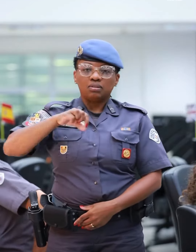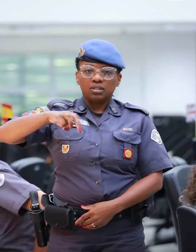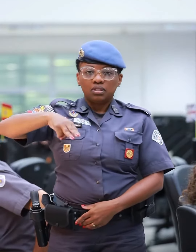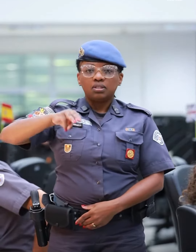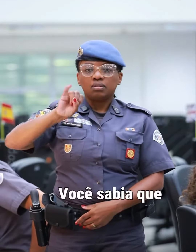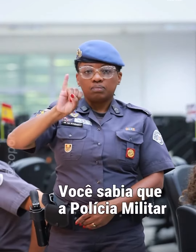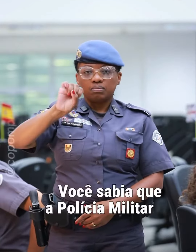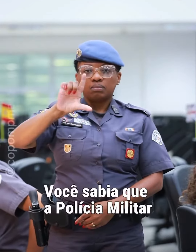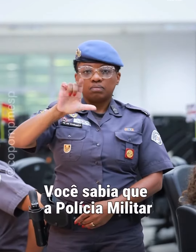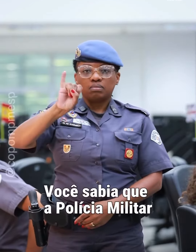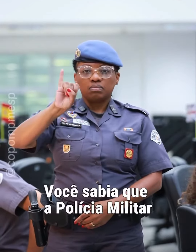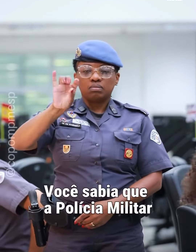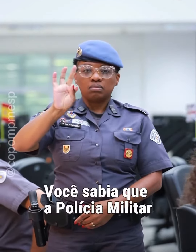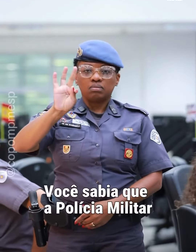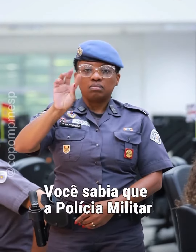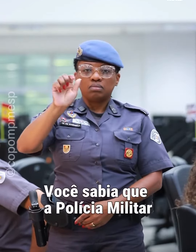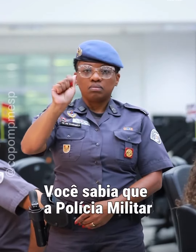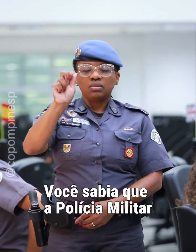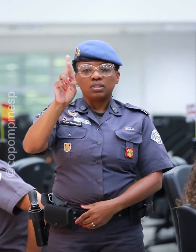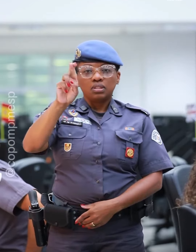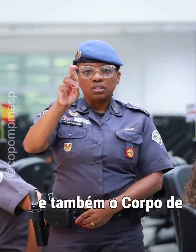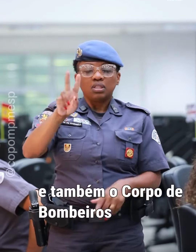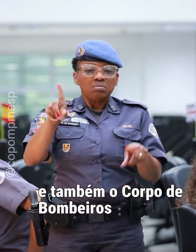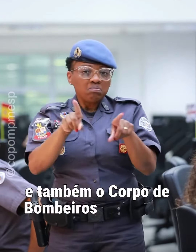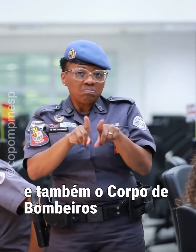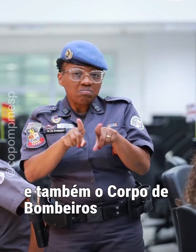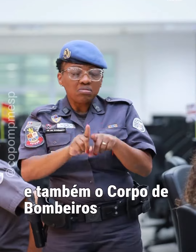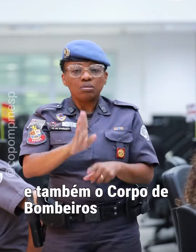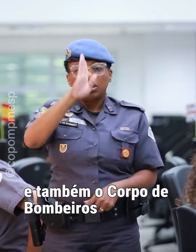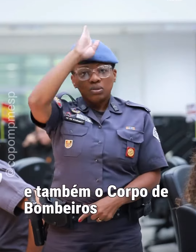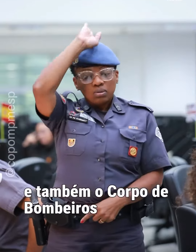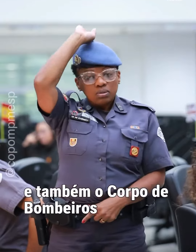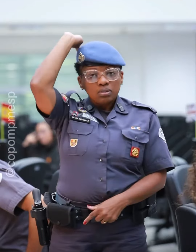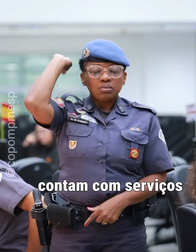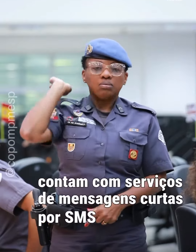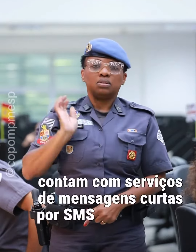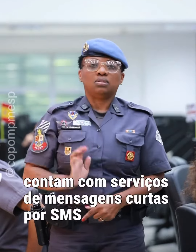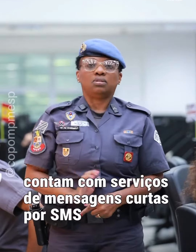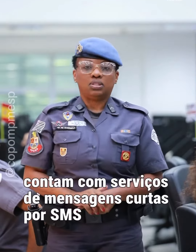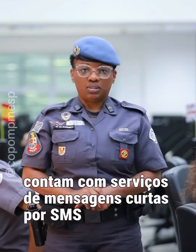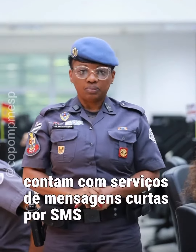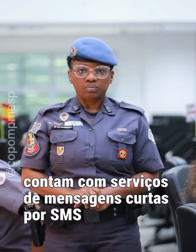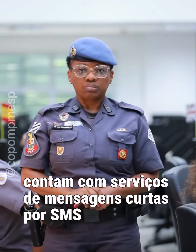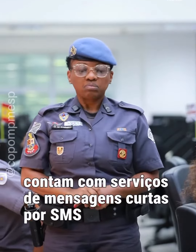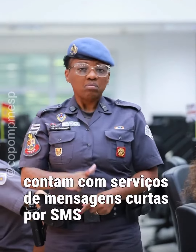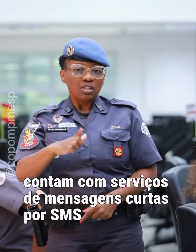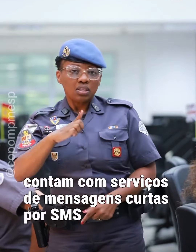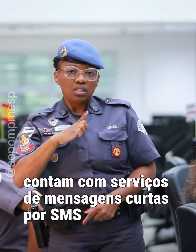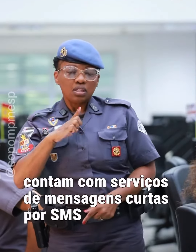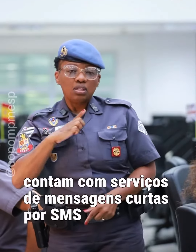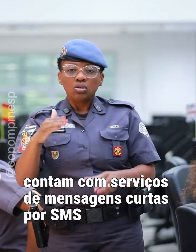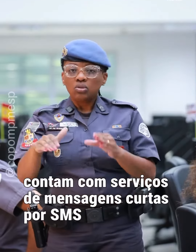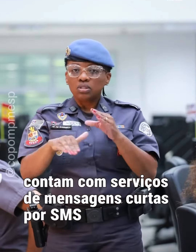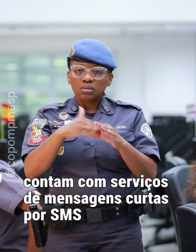Você sabia que a Polícia Militar e também o Corpo de Bombeiros contam com serviços de mensagens curtas por SMS